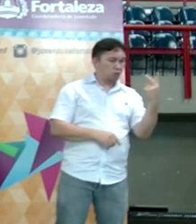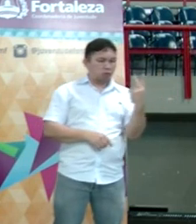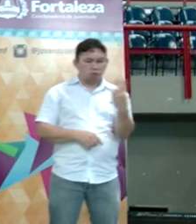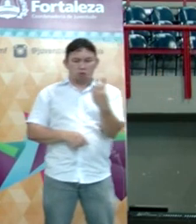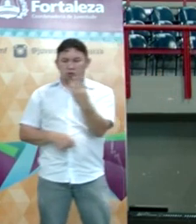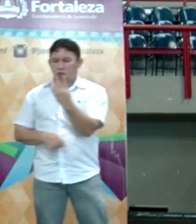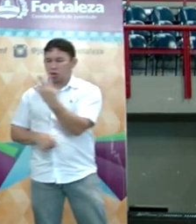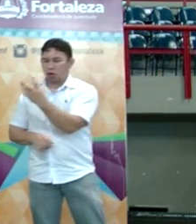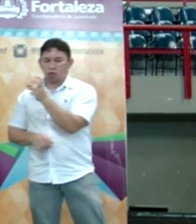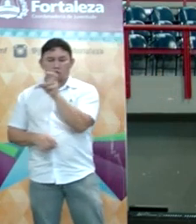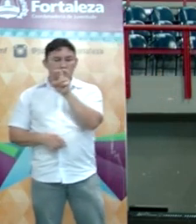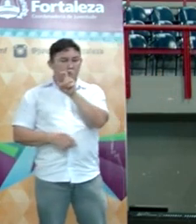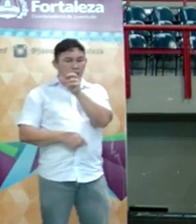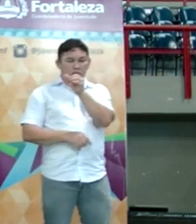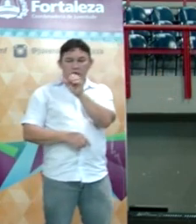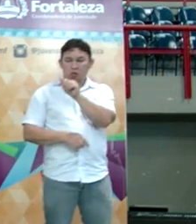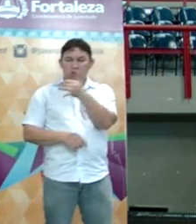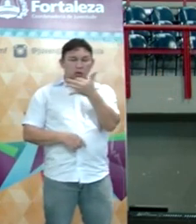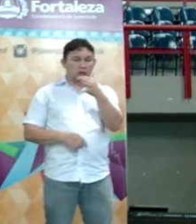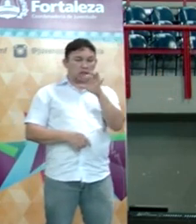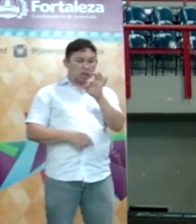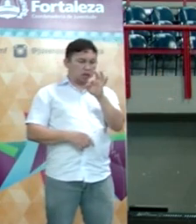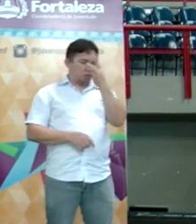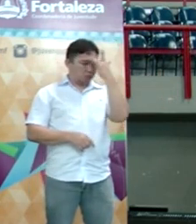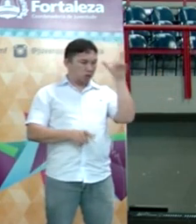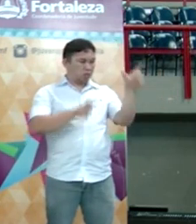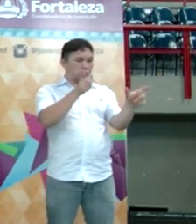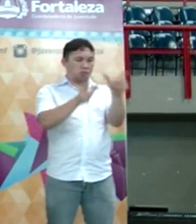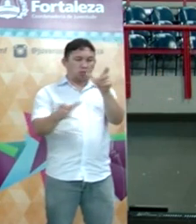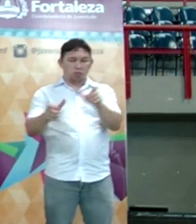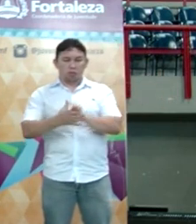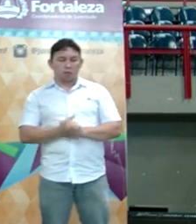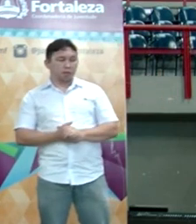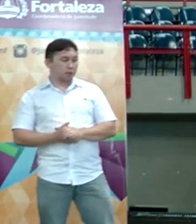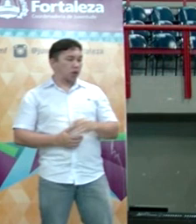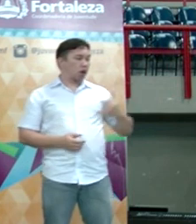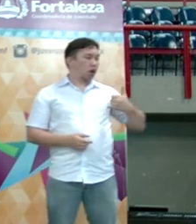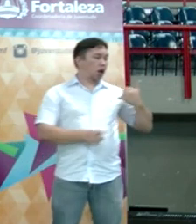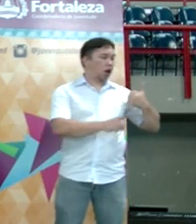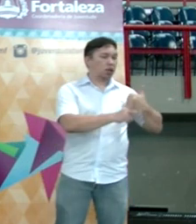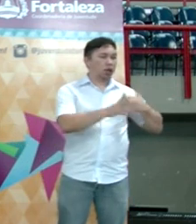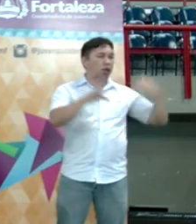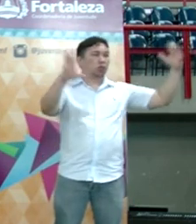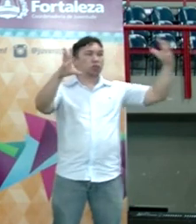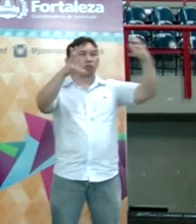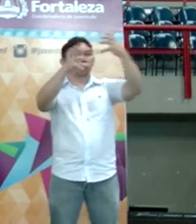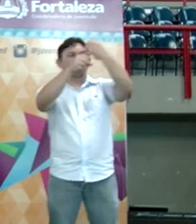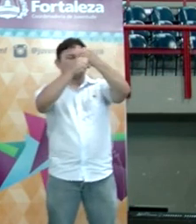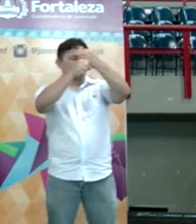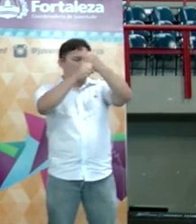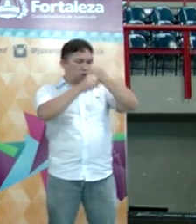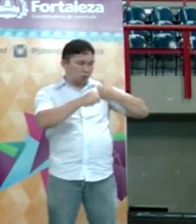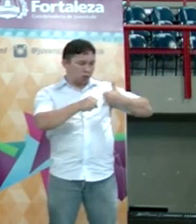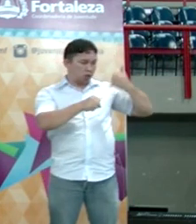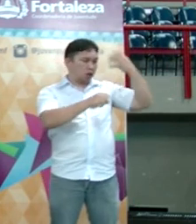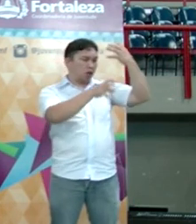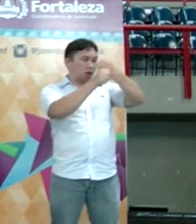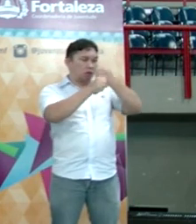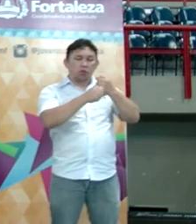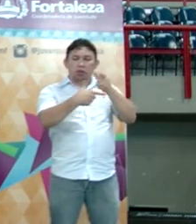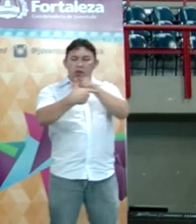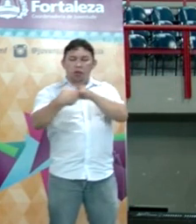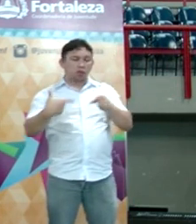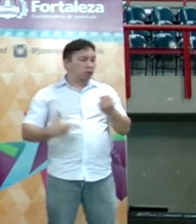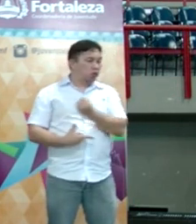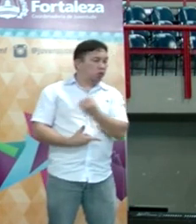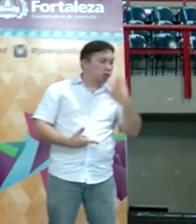que eu calculo a média de idade entre 10 pessoas? Pega a idade das 10 pessoas, soma e divide por quanto? Por 10,